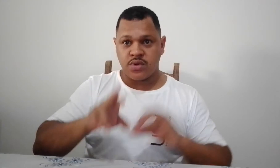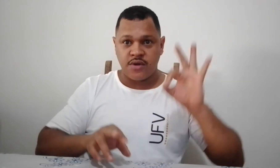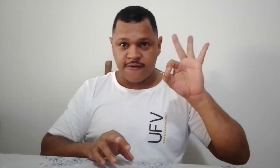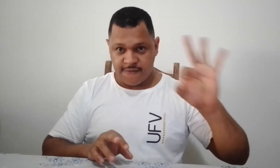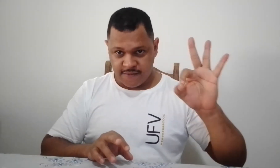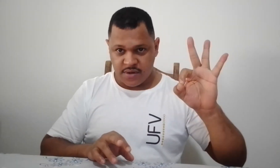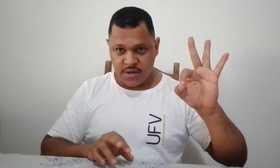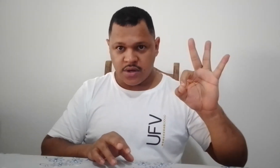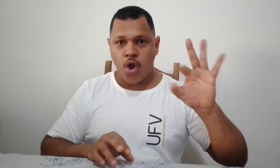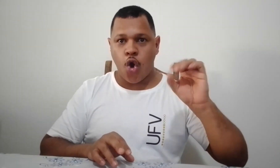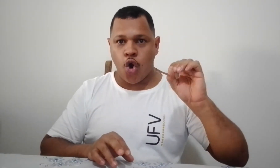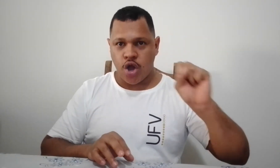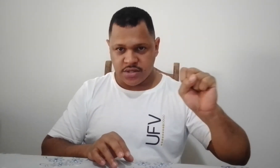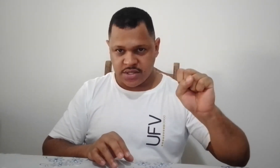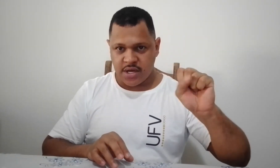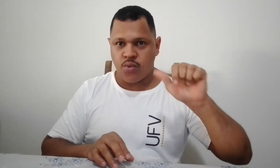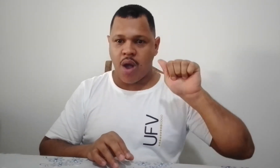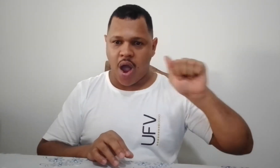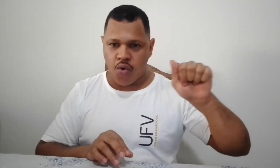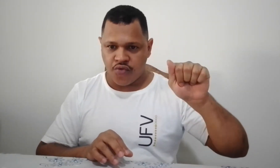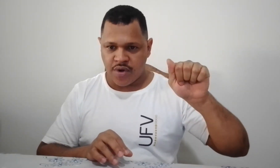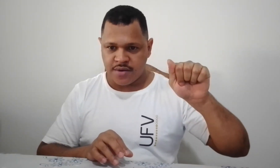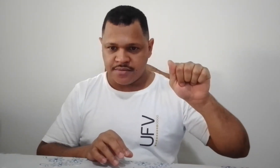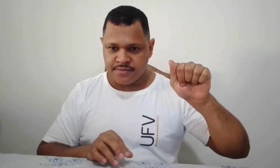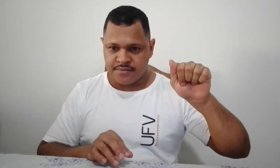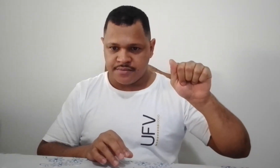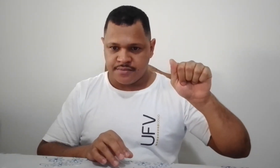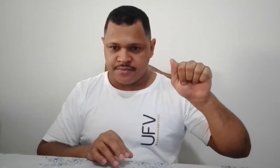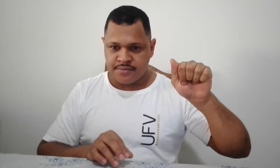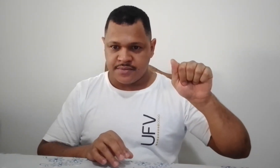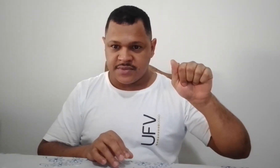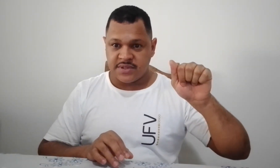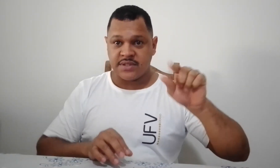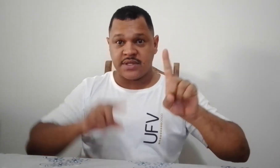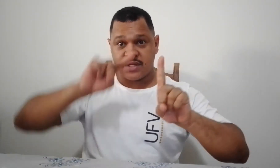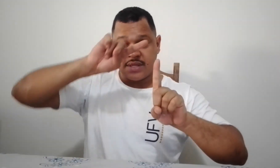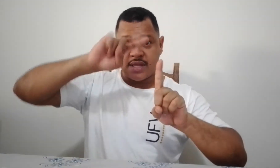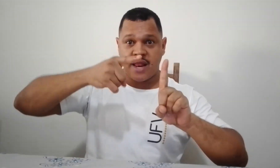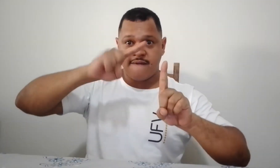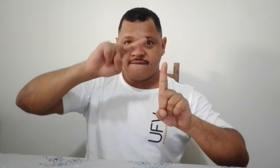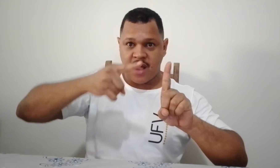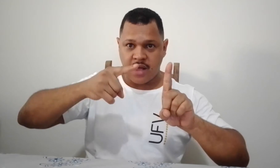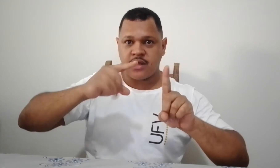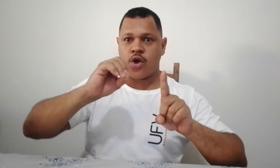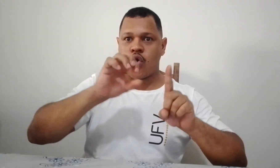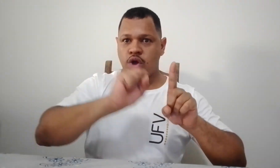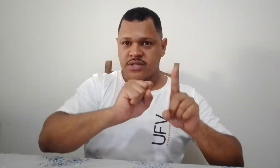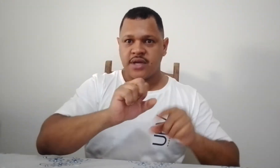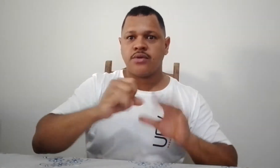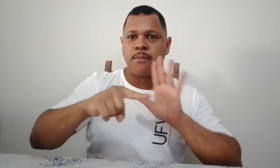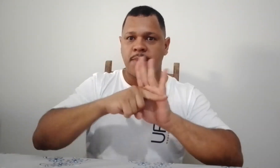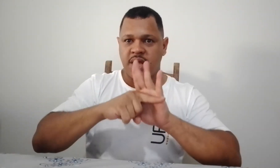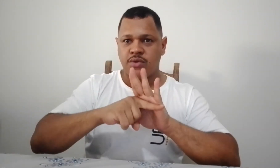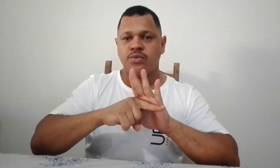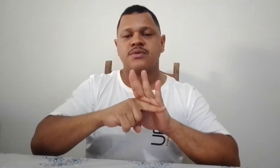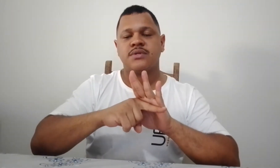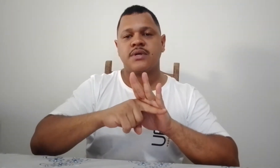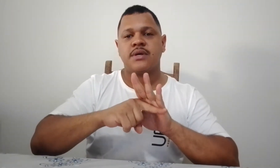alfa e fica dessa forma. Se a gente fizer a derivada de cosseno é menos seno, então menos do sinal vai